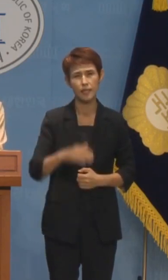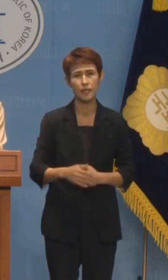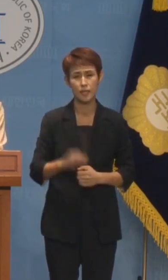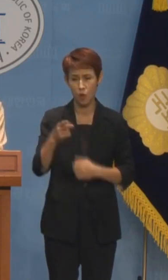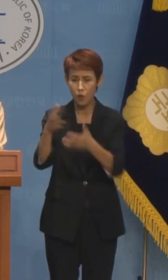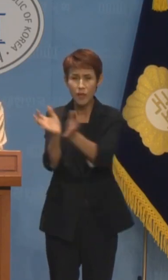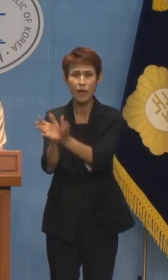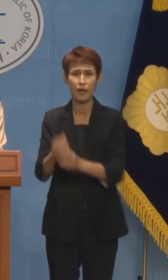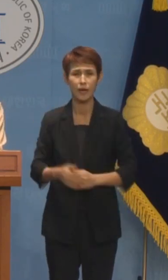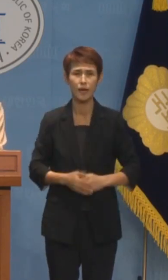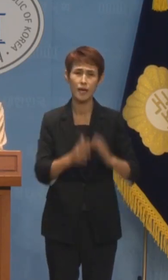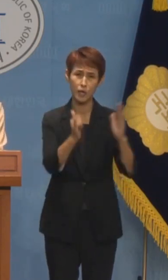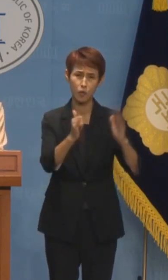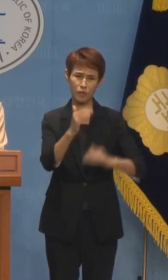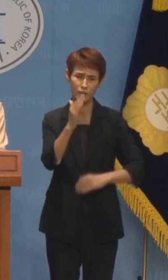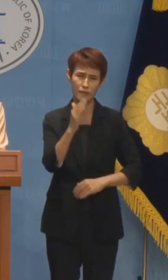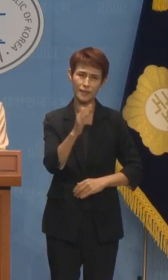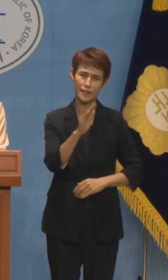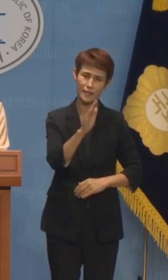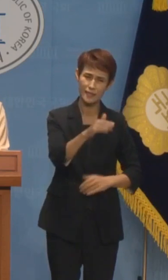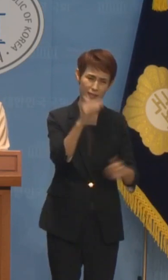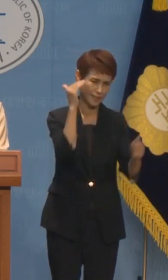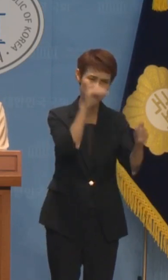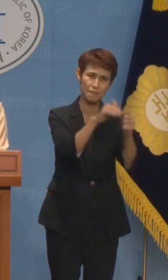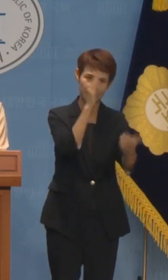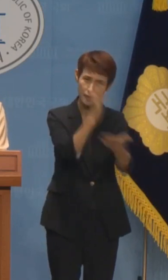여당인 가족은 건드리지